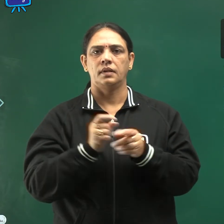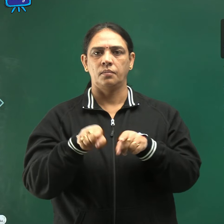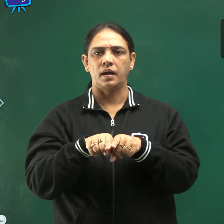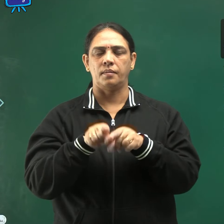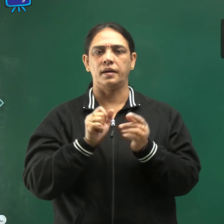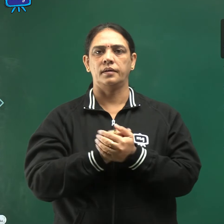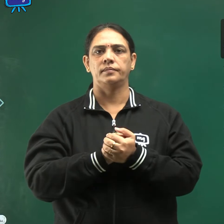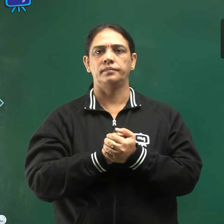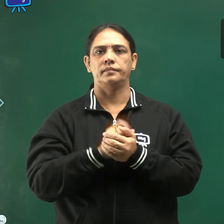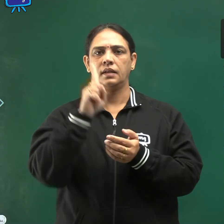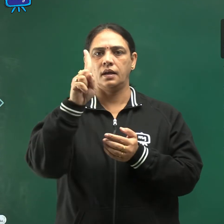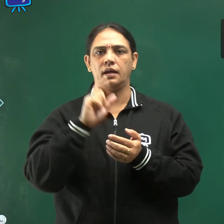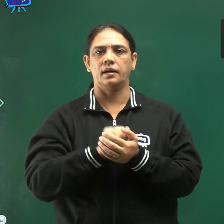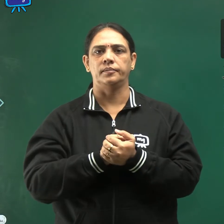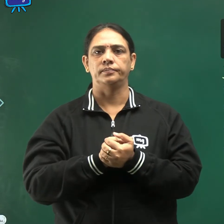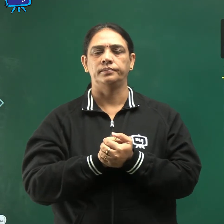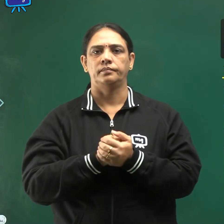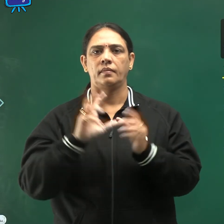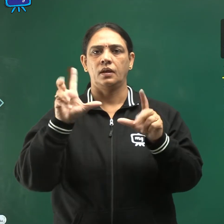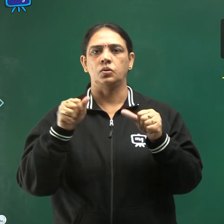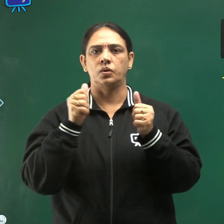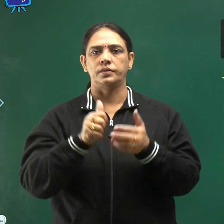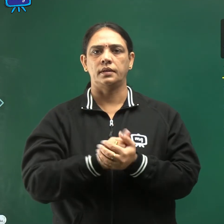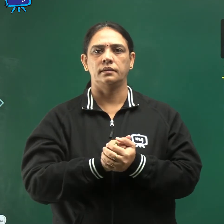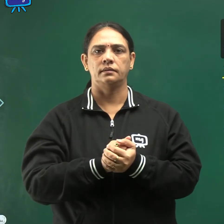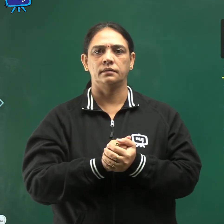बराबर 1। हल।